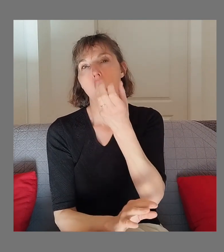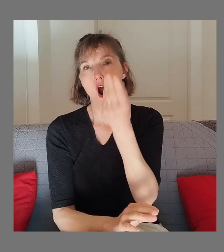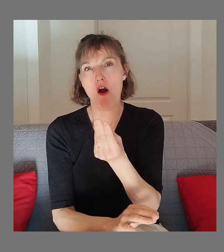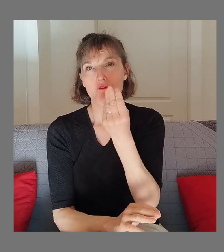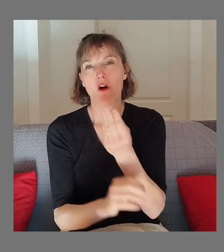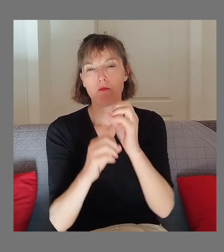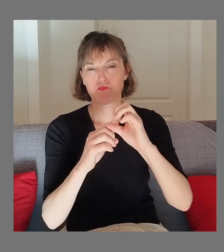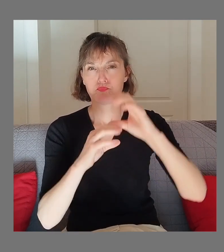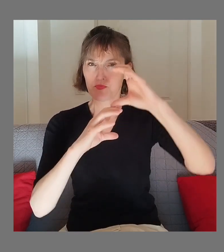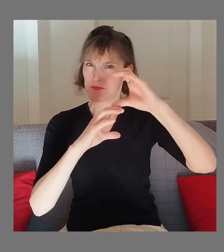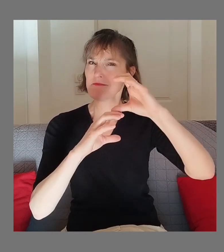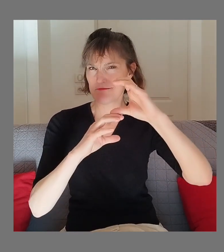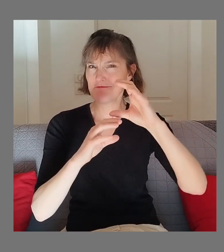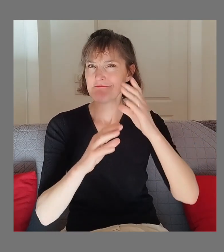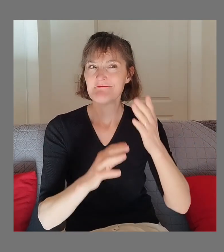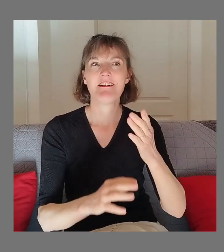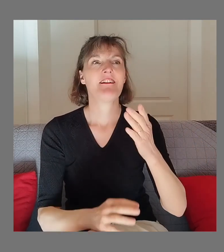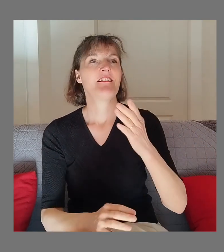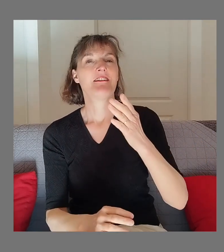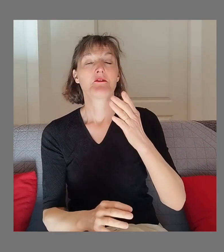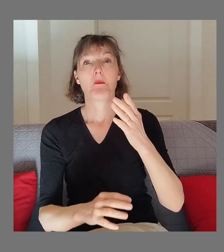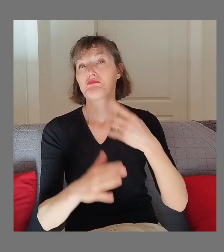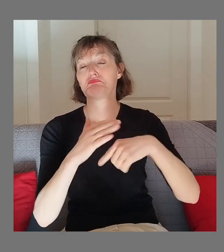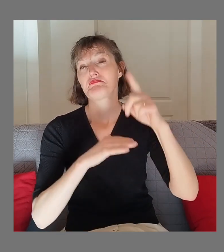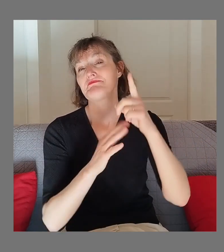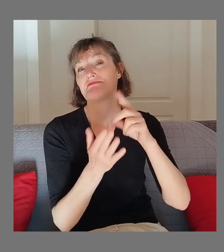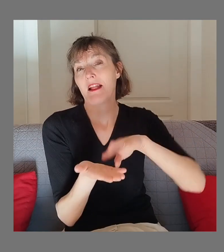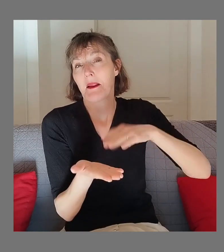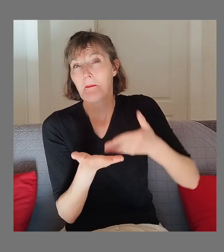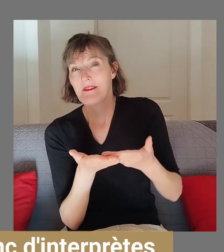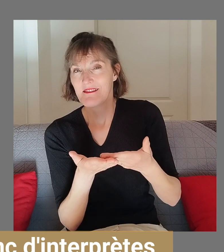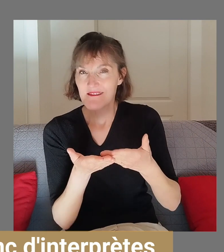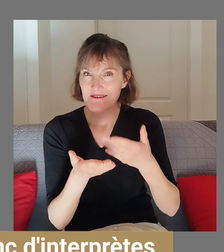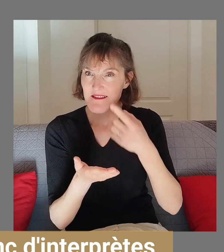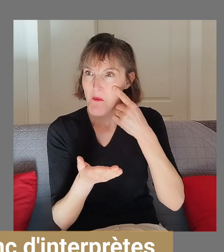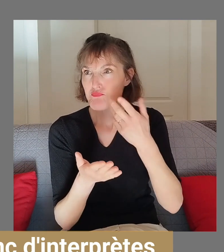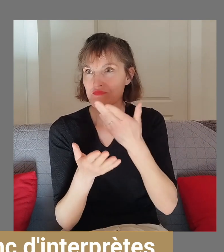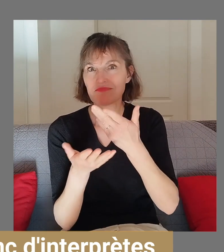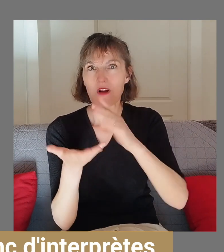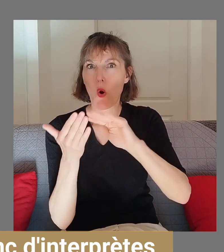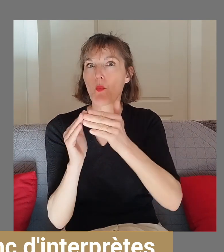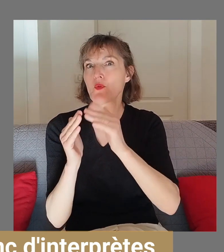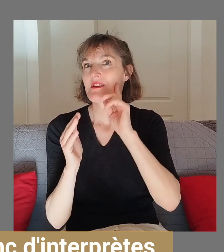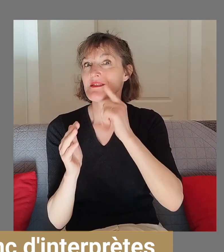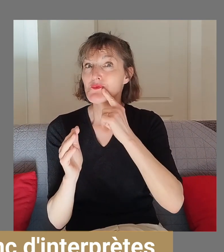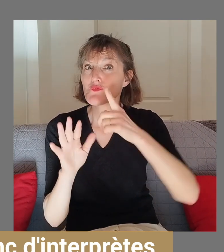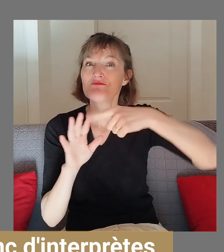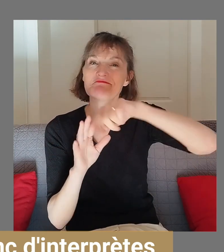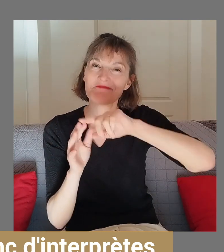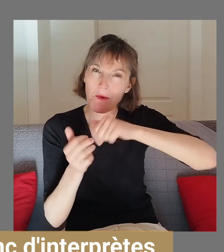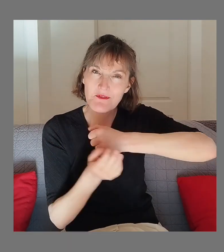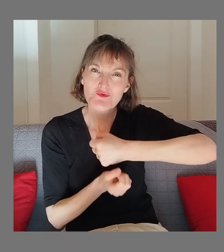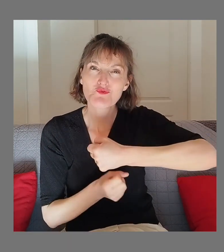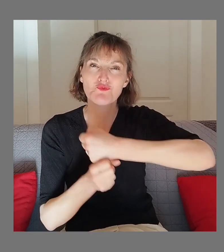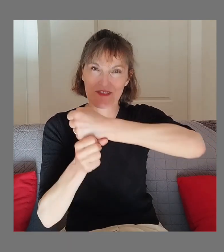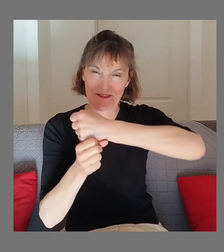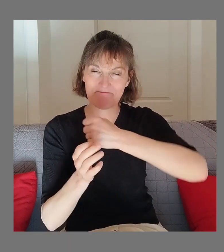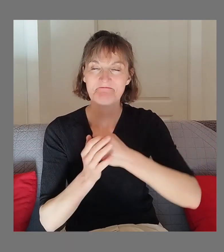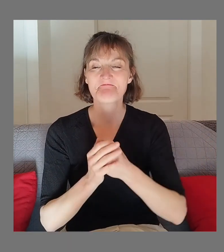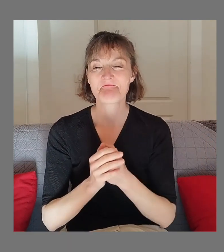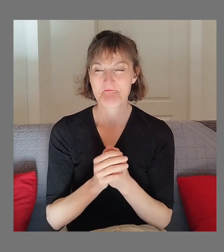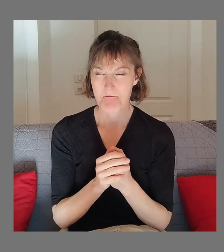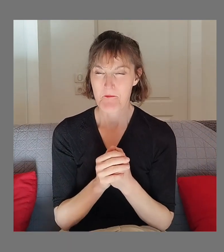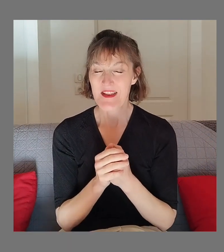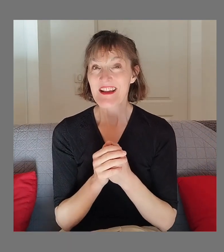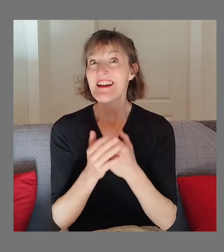sont souvent des enfants coda, les enfants de parents sourds, et qui servent donc d'interprètes pour toute cette communauté qui